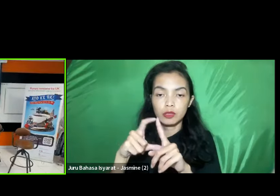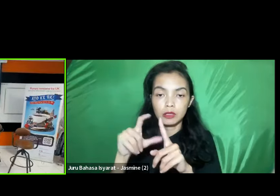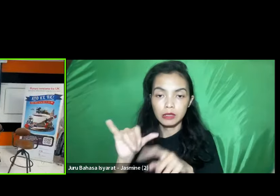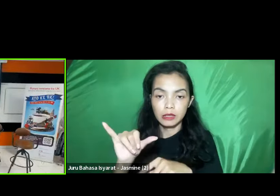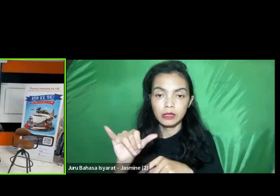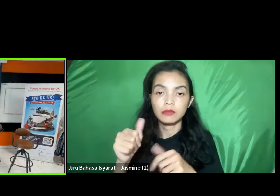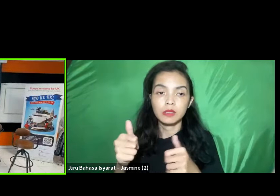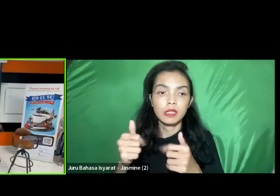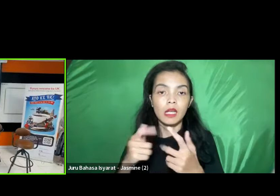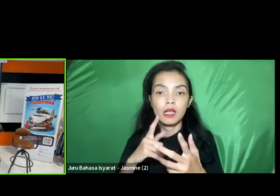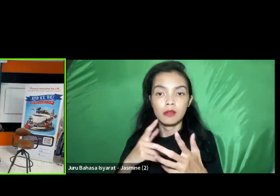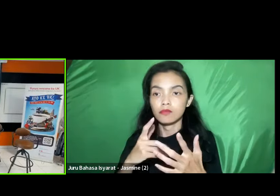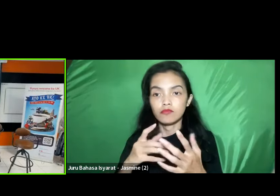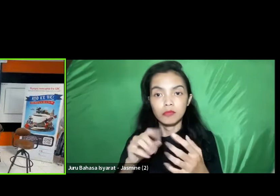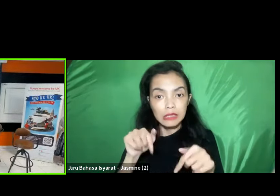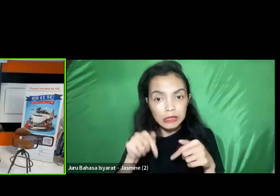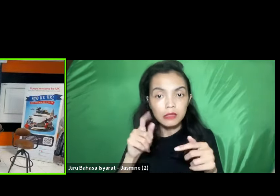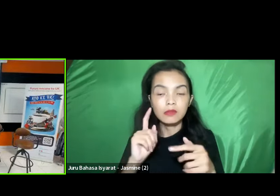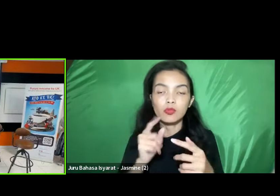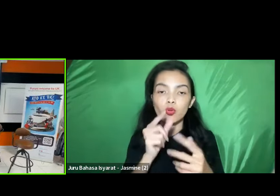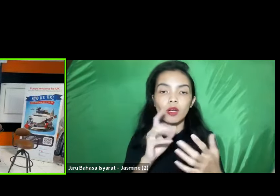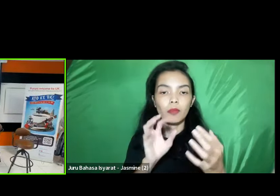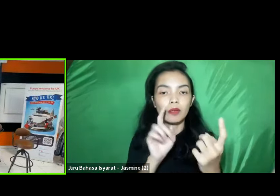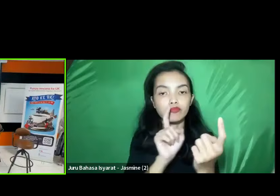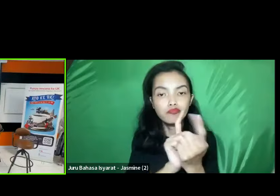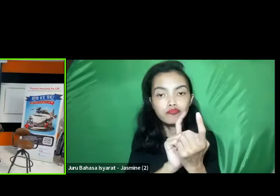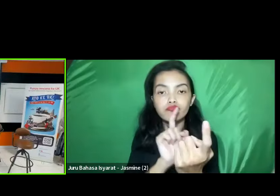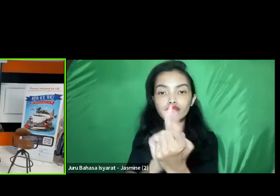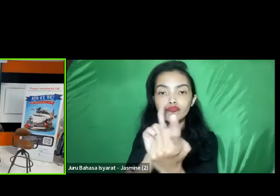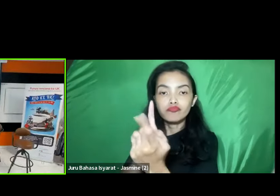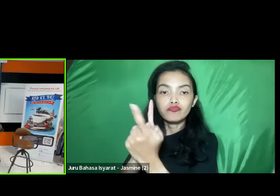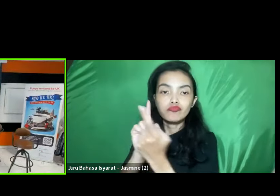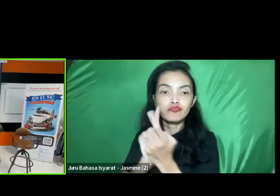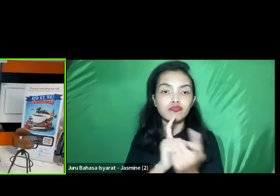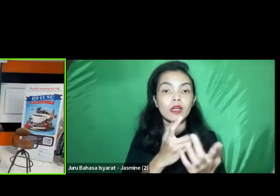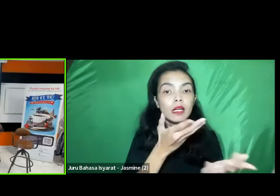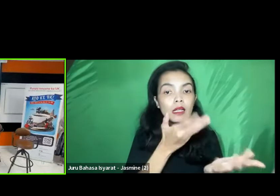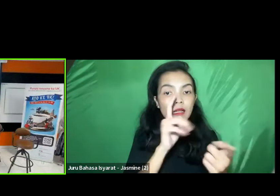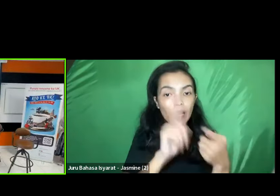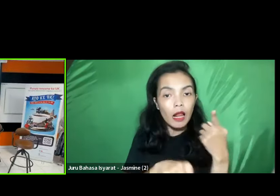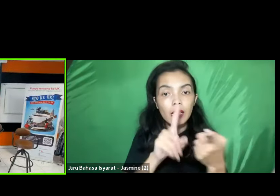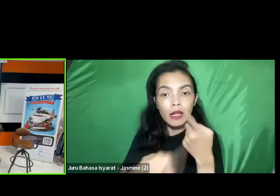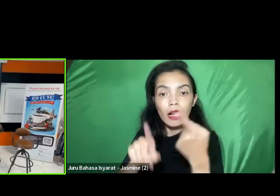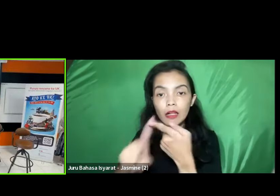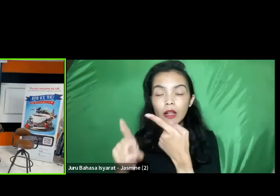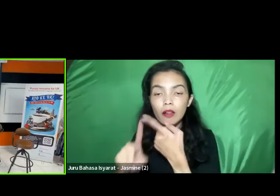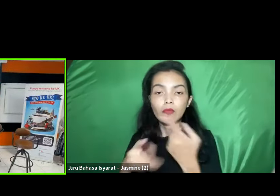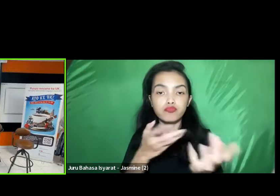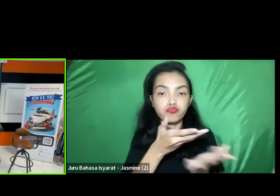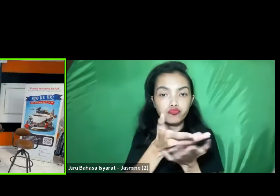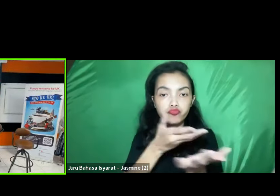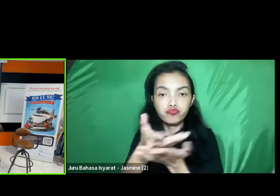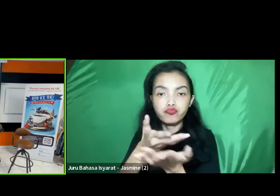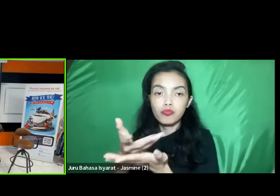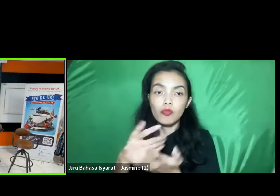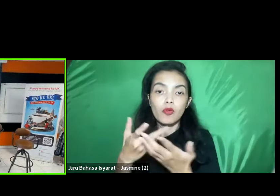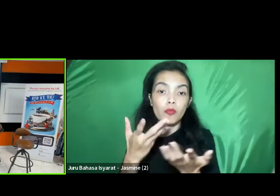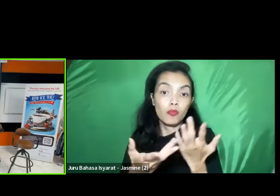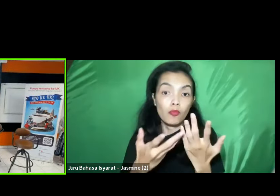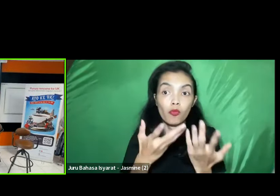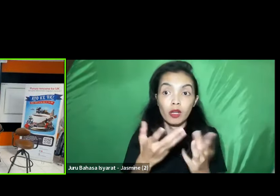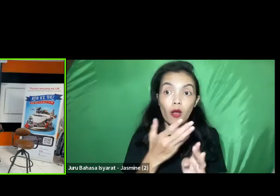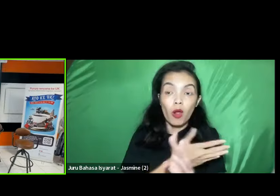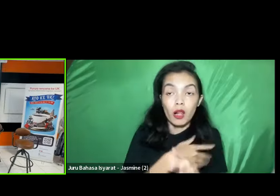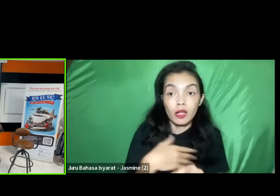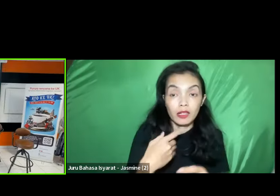networking ya di sini gitu eh yang awalnya mungkin kita tidak kenal satu sama lain tapi kita bisa kenal ya mungkin teman-teman ada yang dari sektor